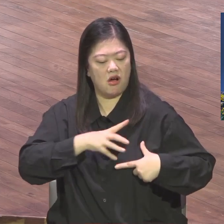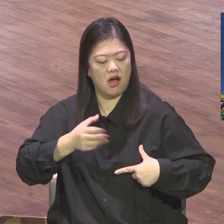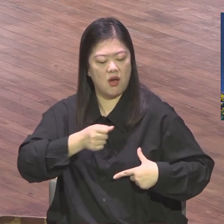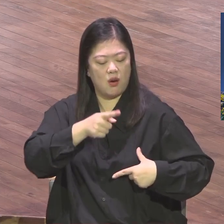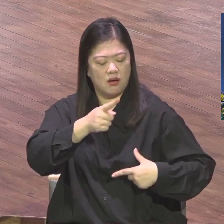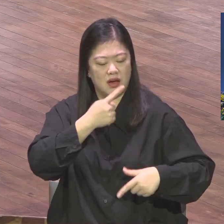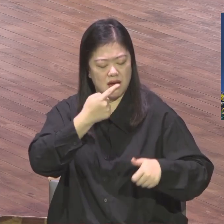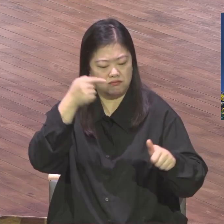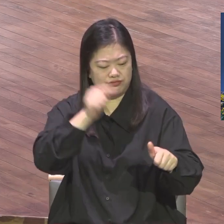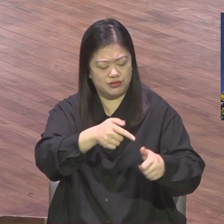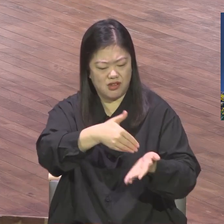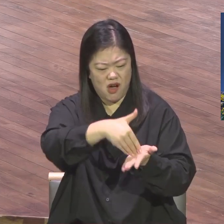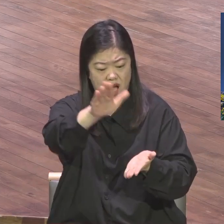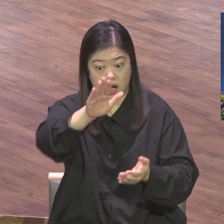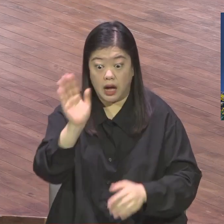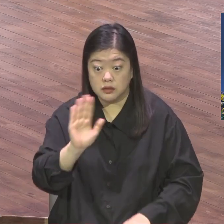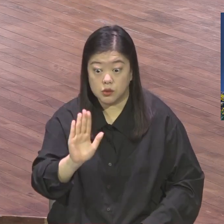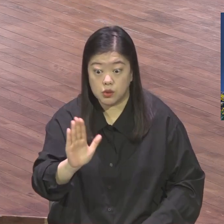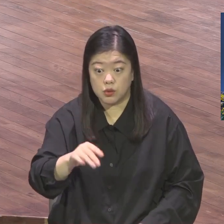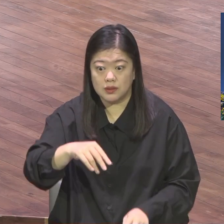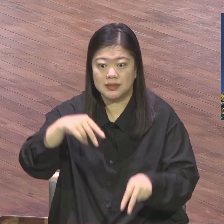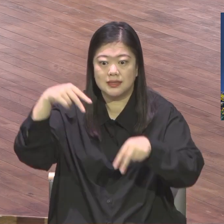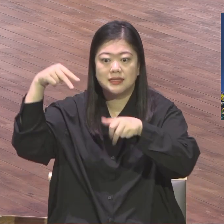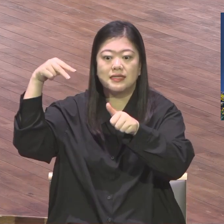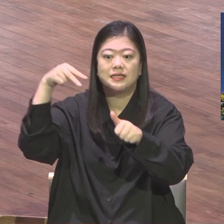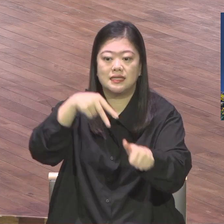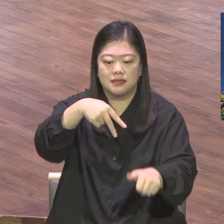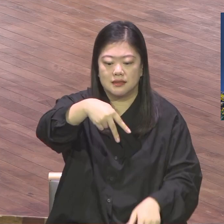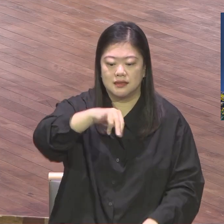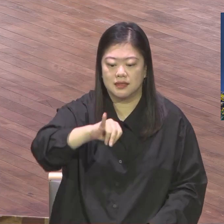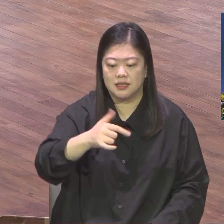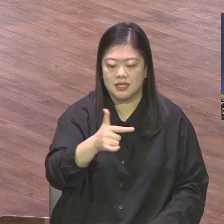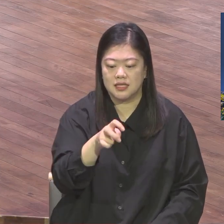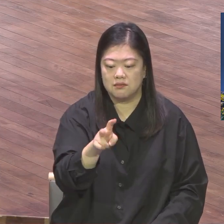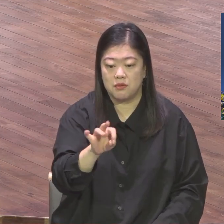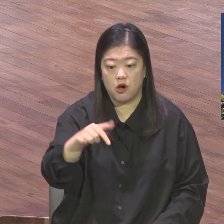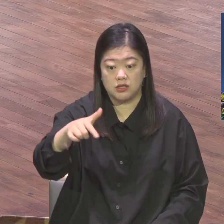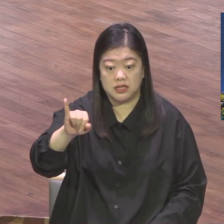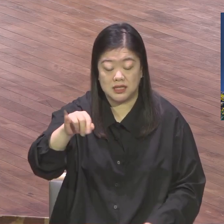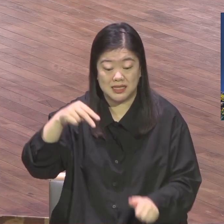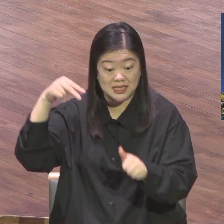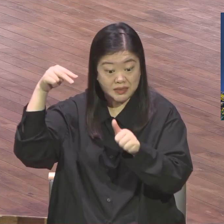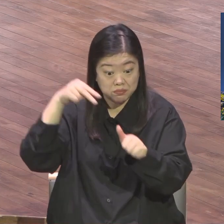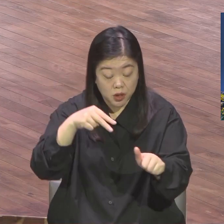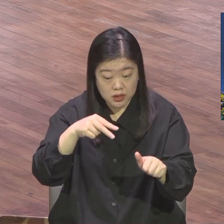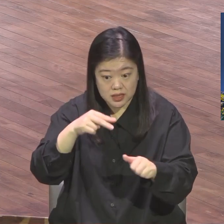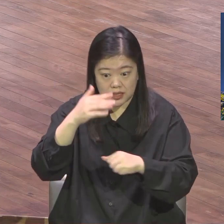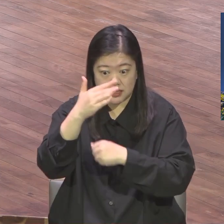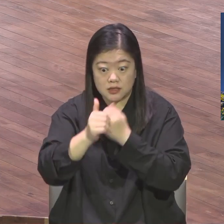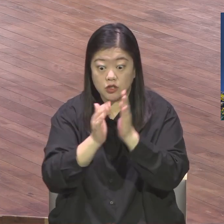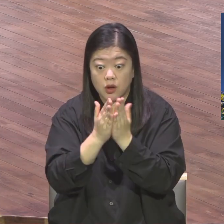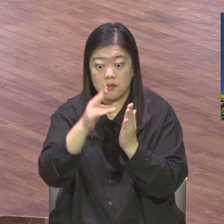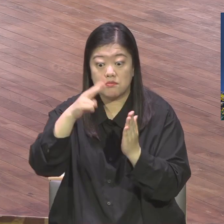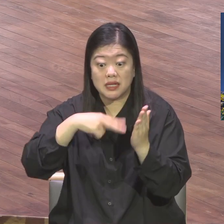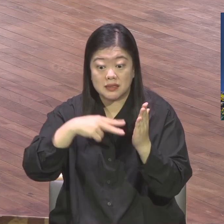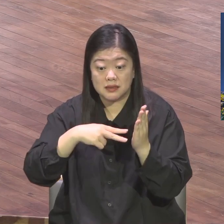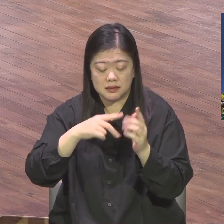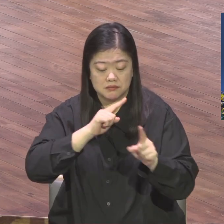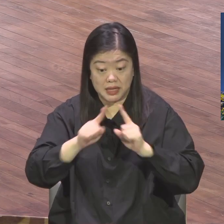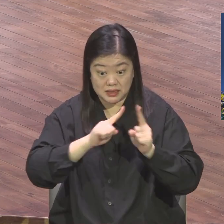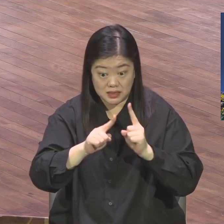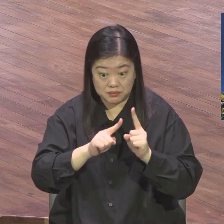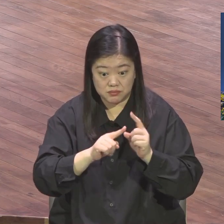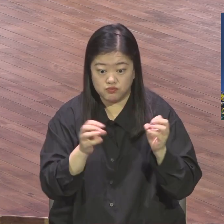시험을 물리쳤다는 것입니다. 이 말씀의 망대를 견고하게 세우는 것이 중요합니다. 세상에서 어떤 시험이